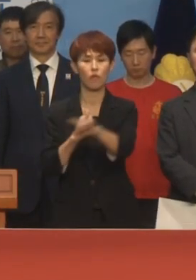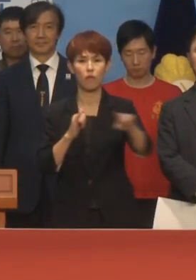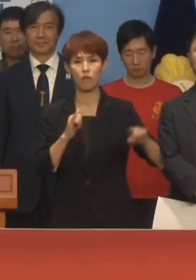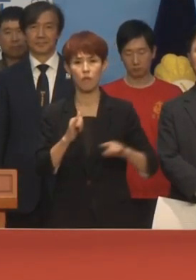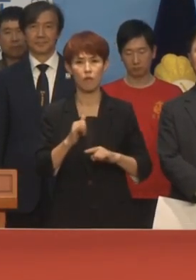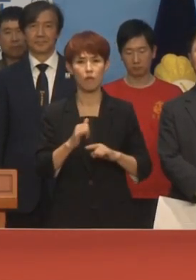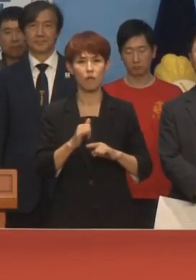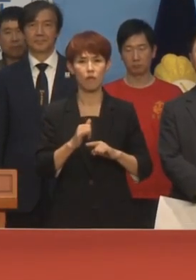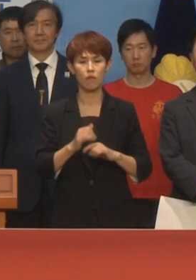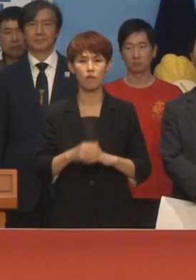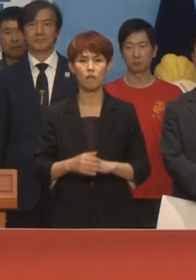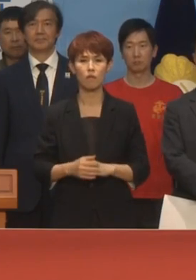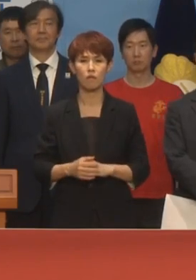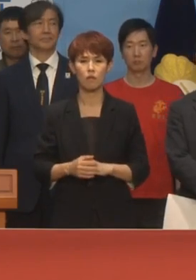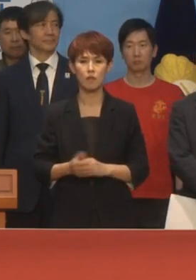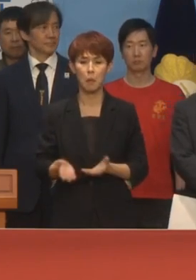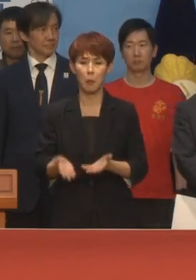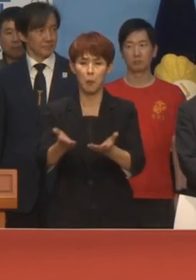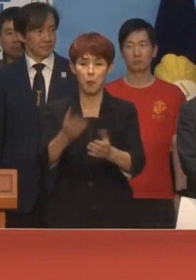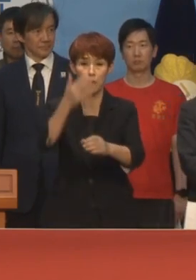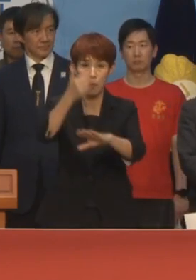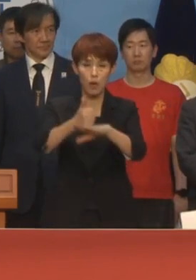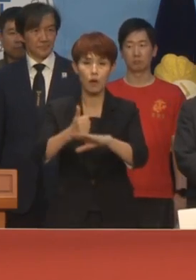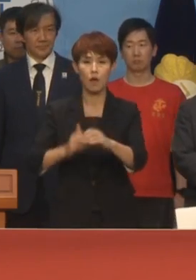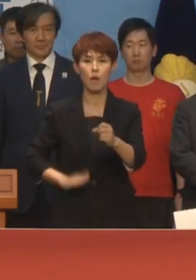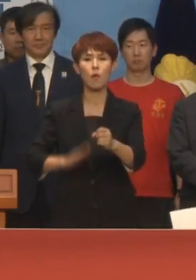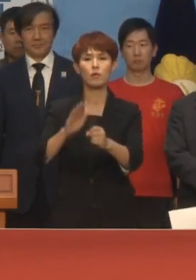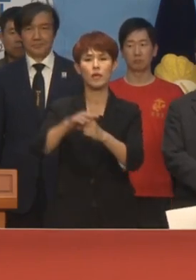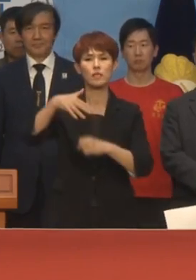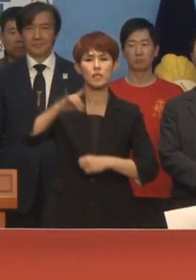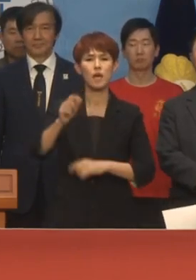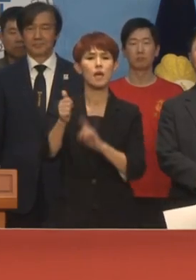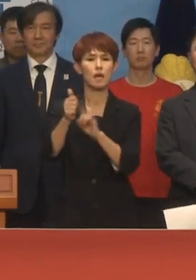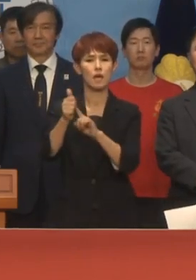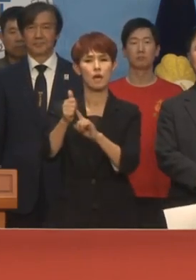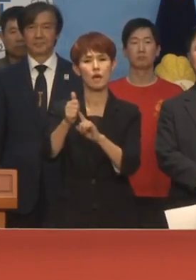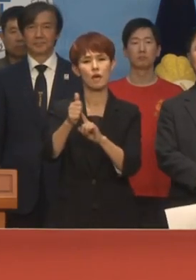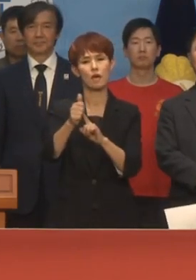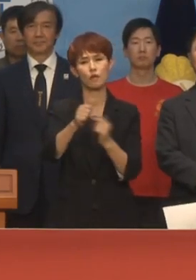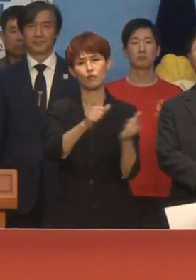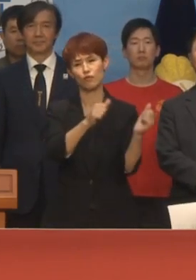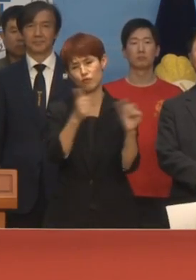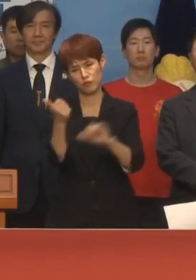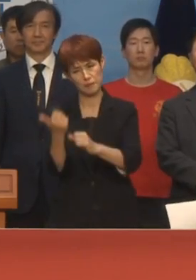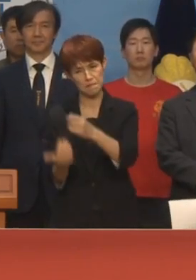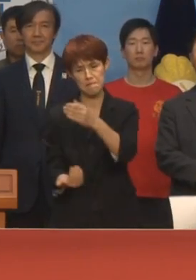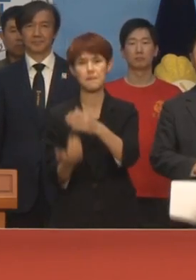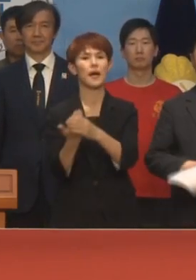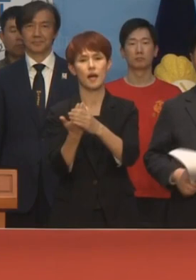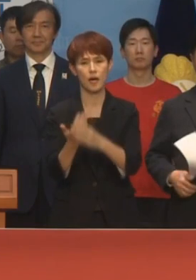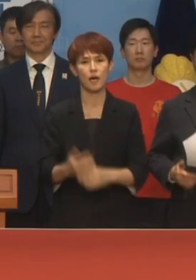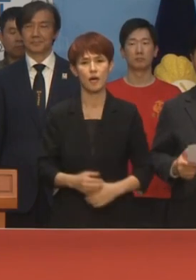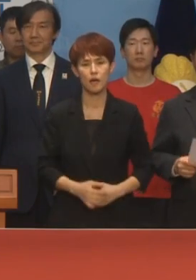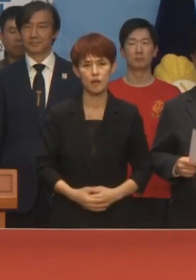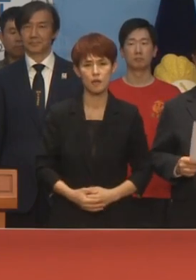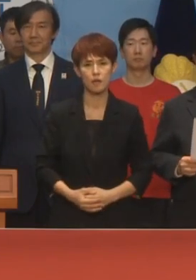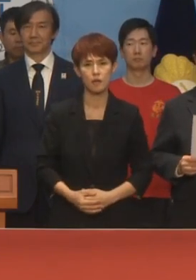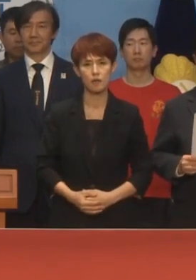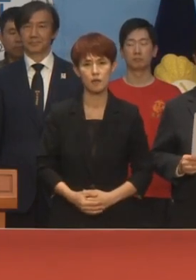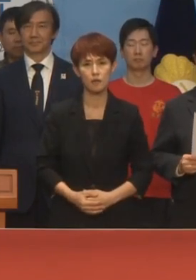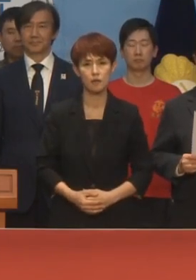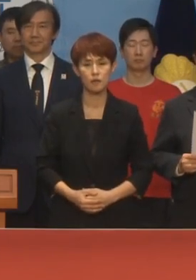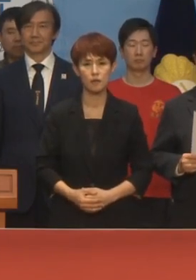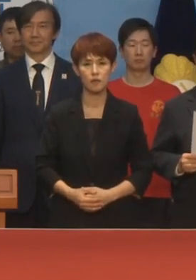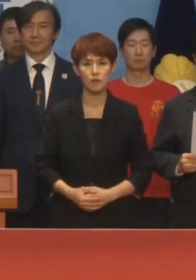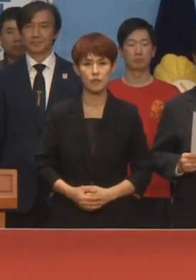무책임하게 앞세운 결과는 해병대 고 최수근 상병의 안타까운 순직이었습니다. 이